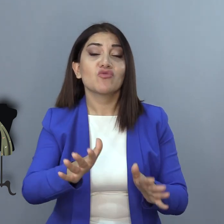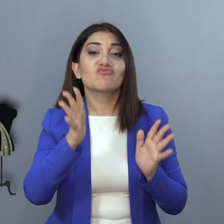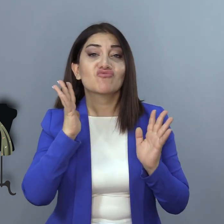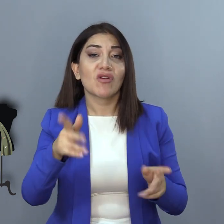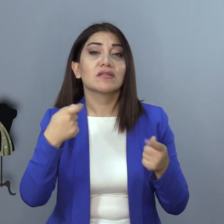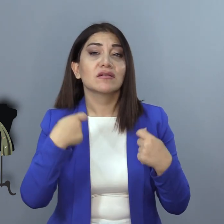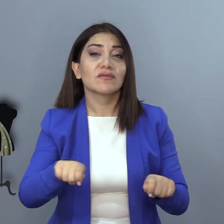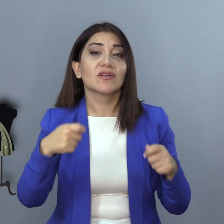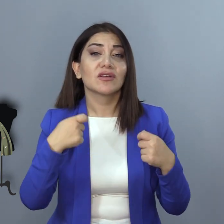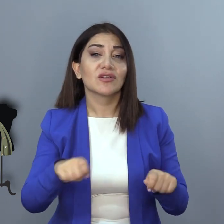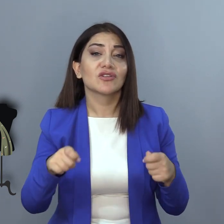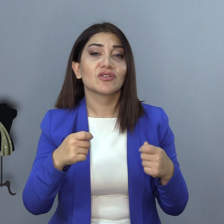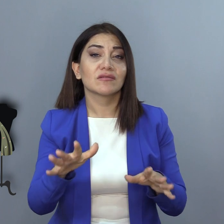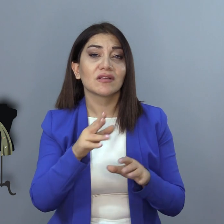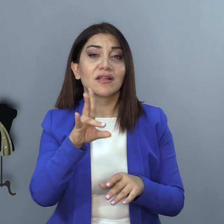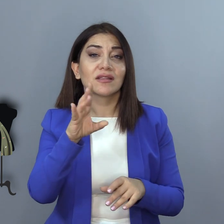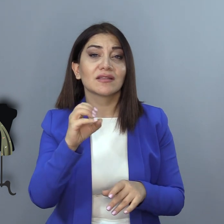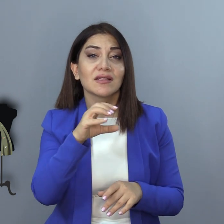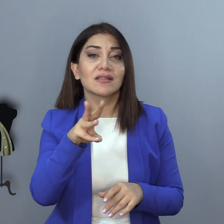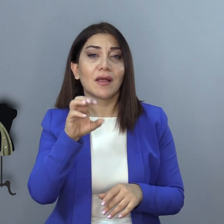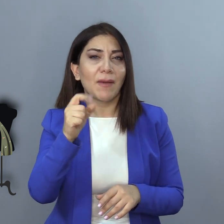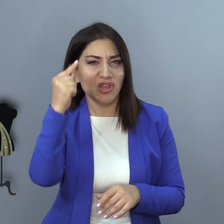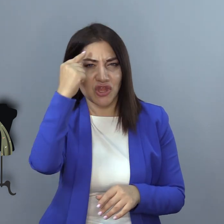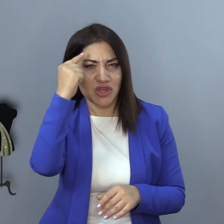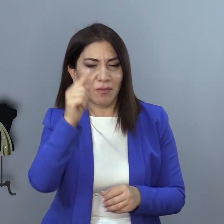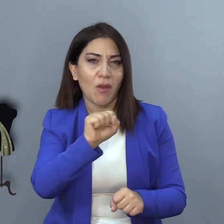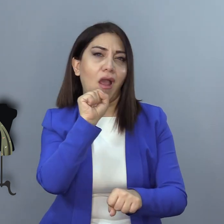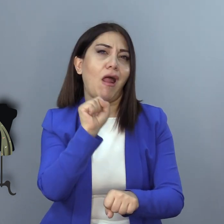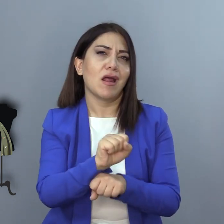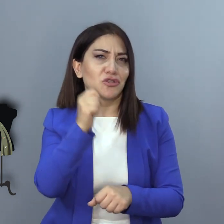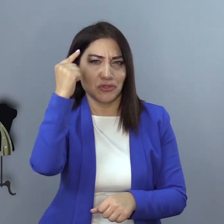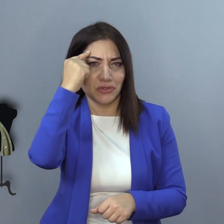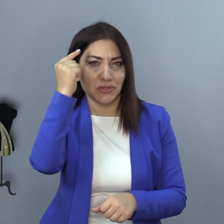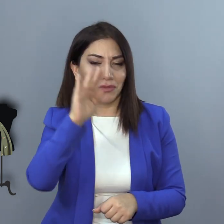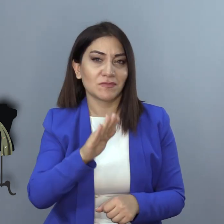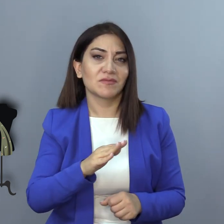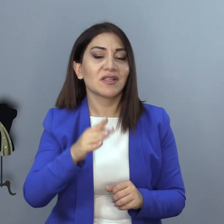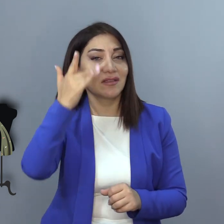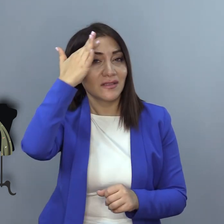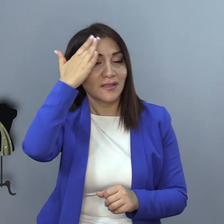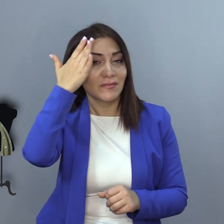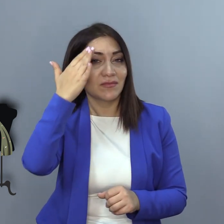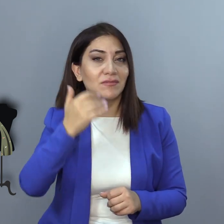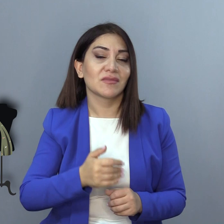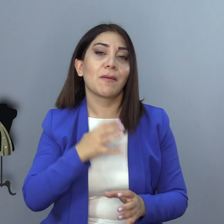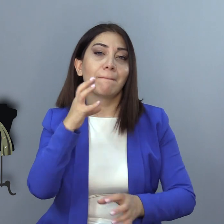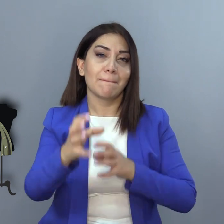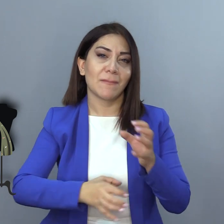վաճարվում են, իսկ նեսման չի էլ մտացում կանգարնելու մասին։ Նա ծրագրում է դուրս գալ միջազգային շուկ կա